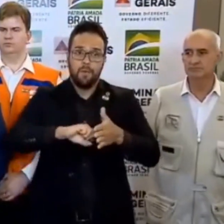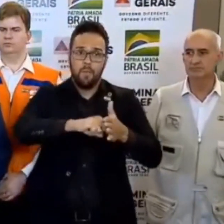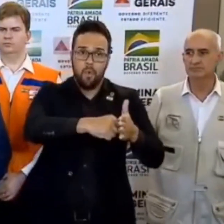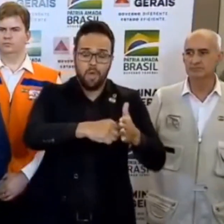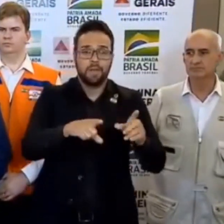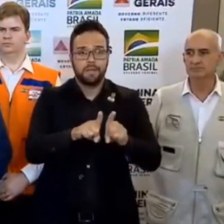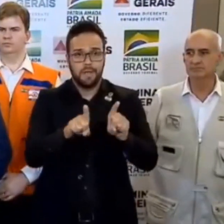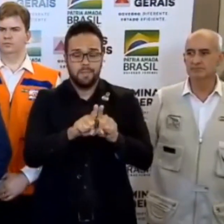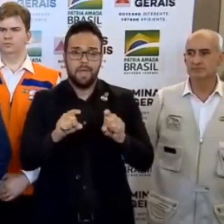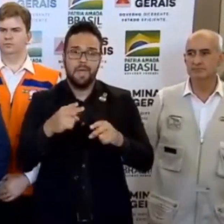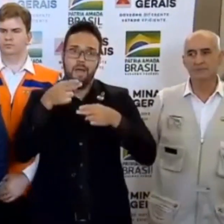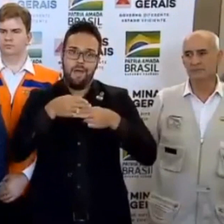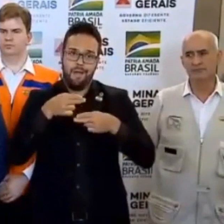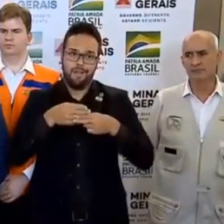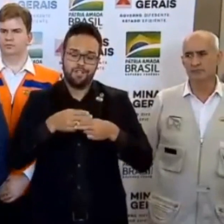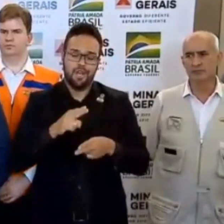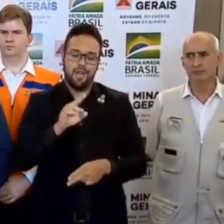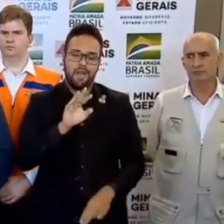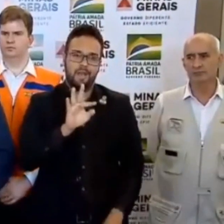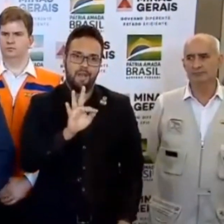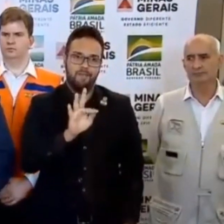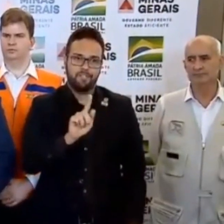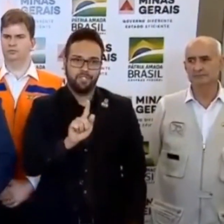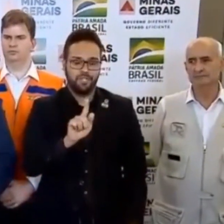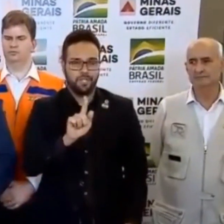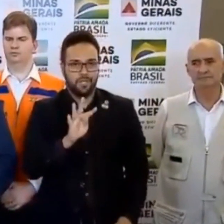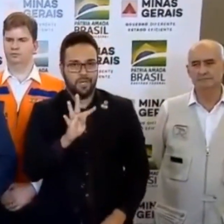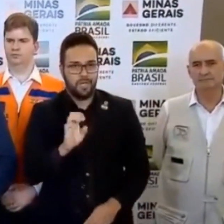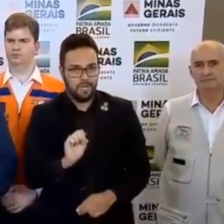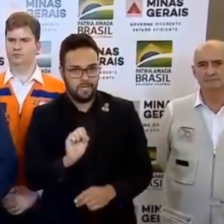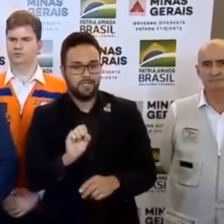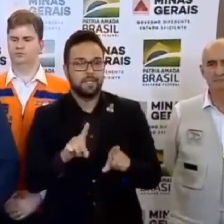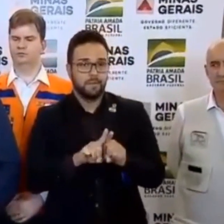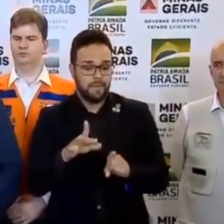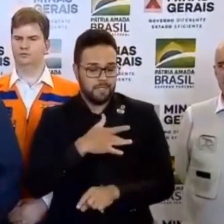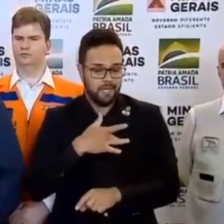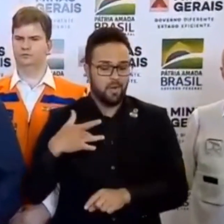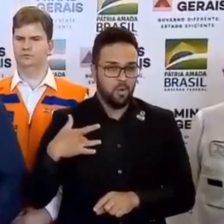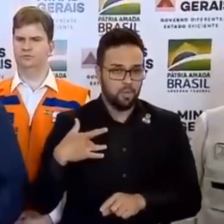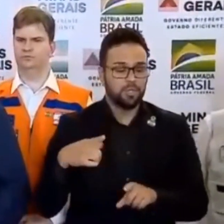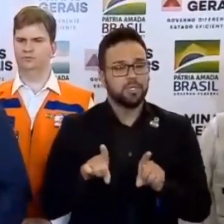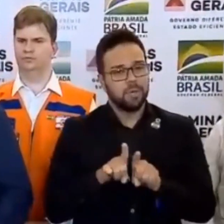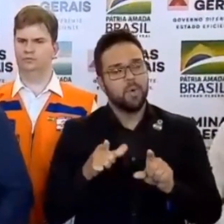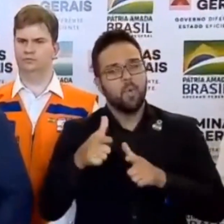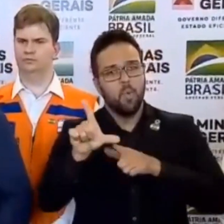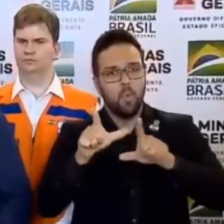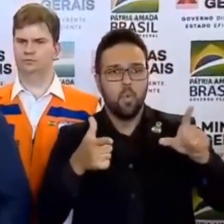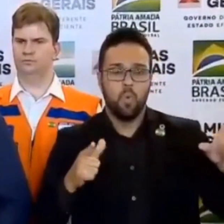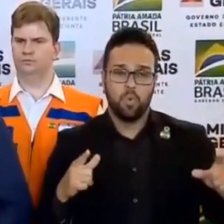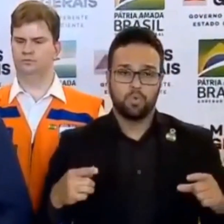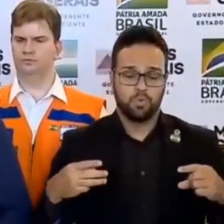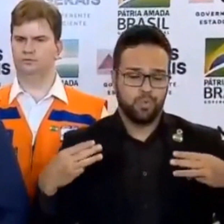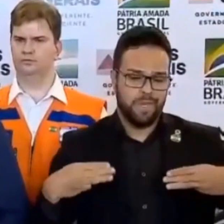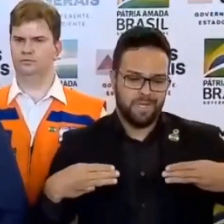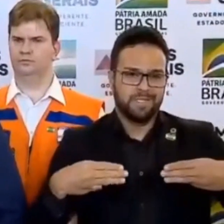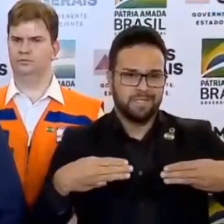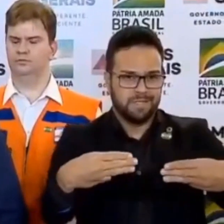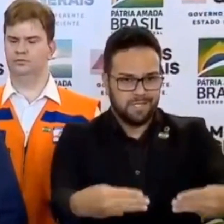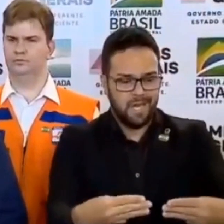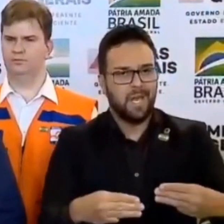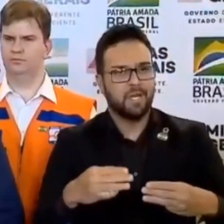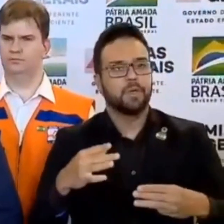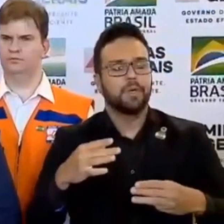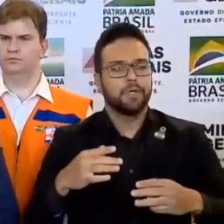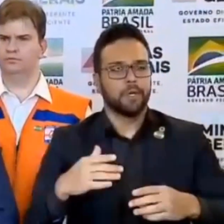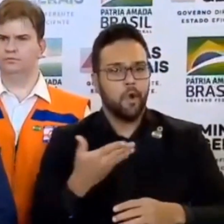do FGTS, a saúde, bem como os demais ministérios. Então, estamos